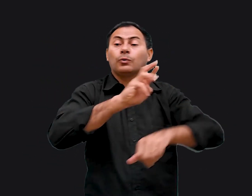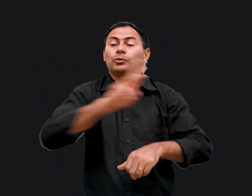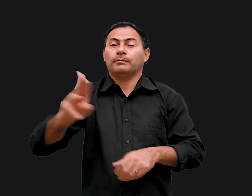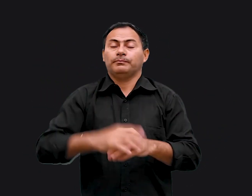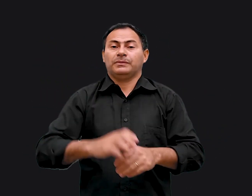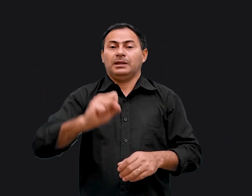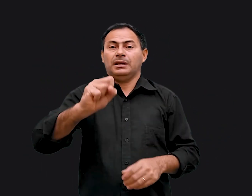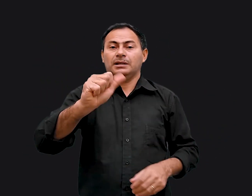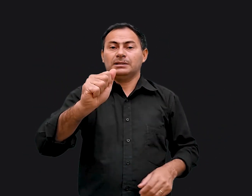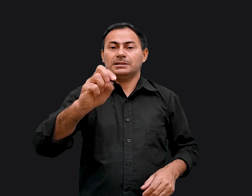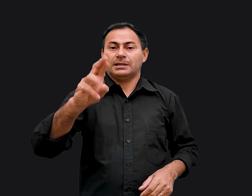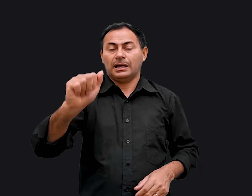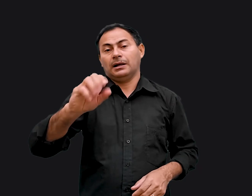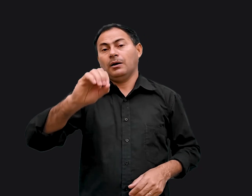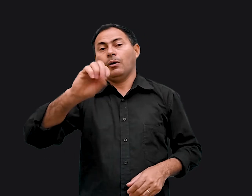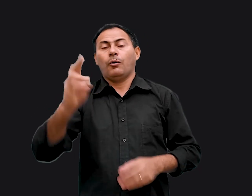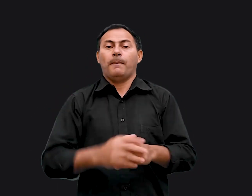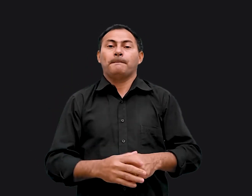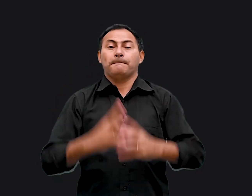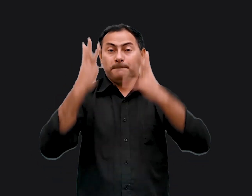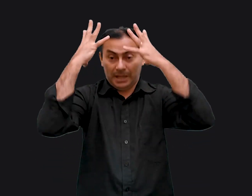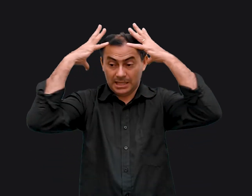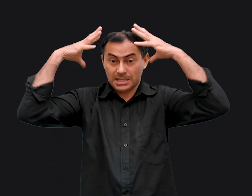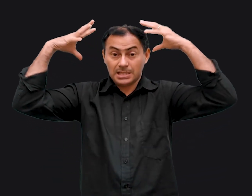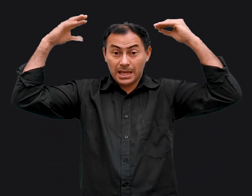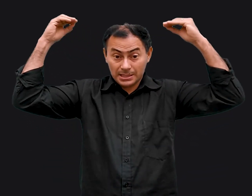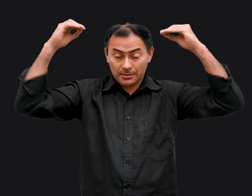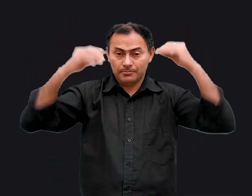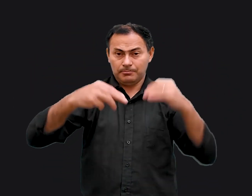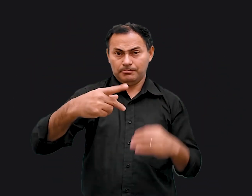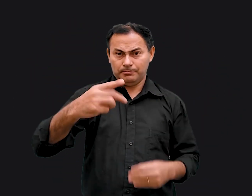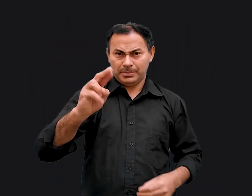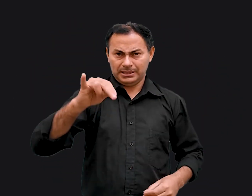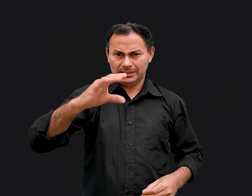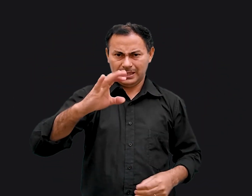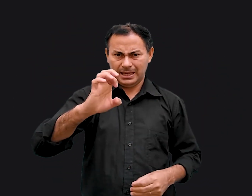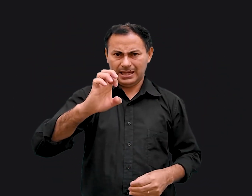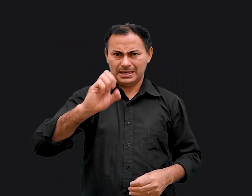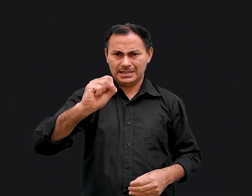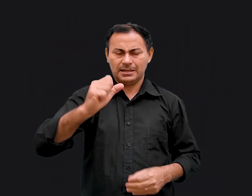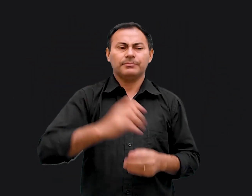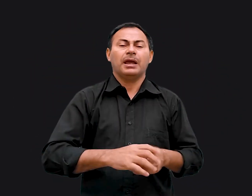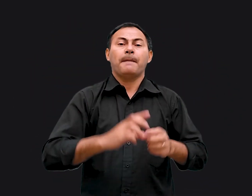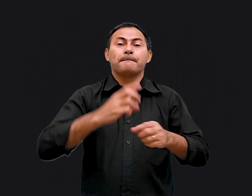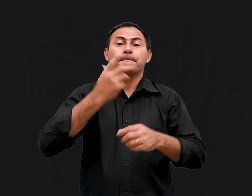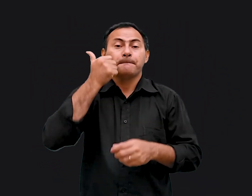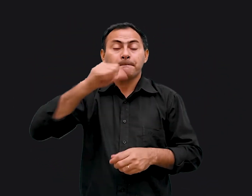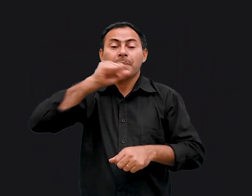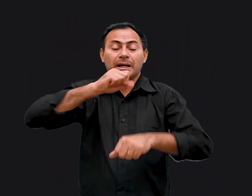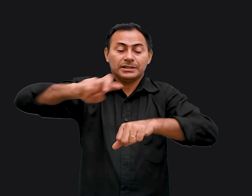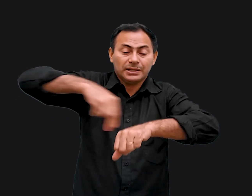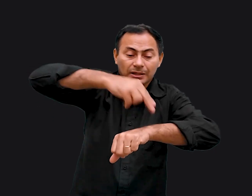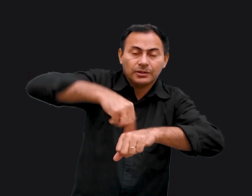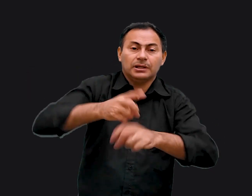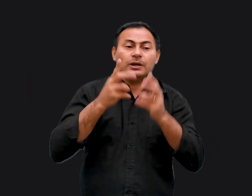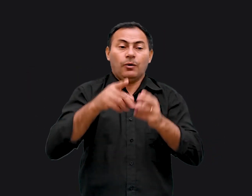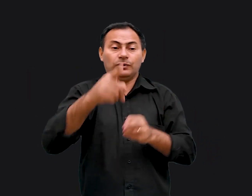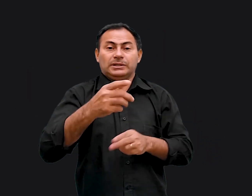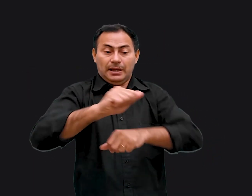nome dela para Sara, ou princesa. Ela será mãe de nações, assim como você será